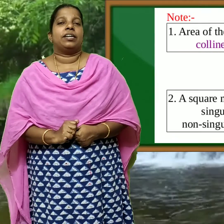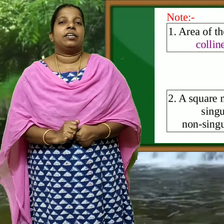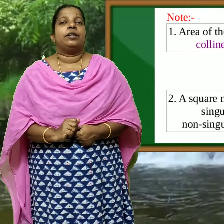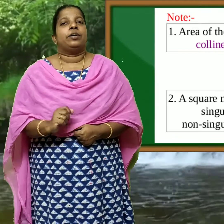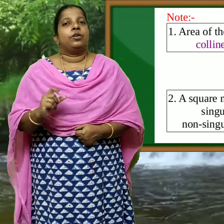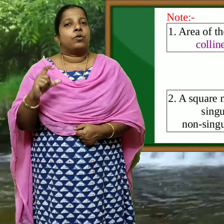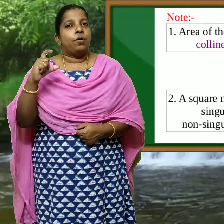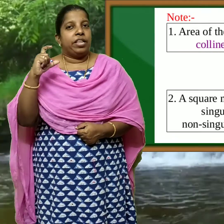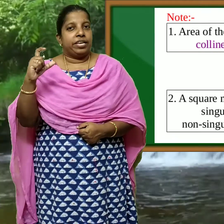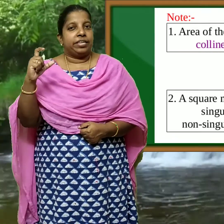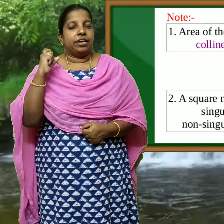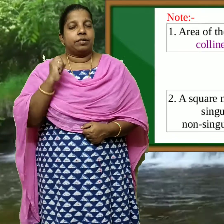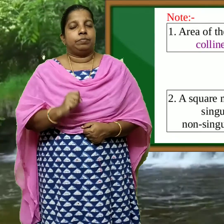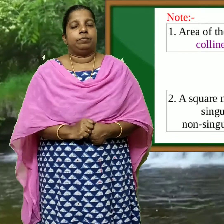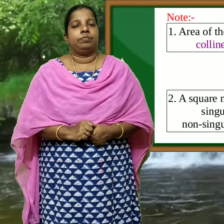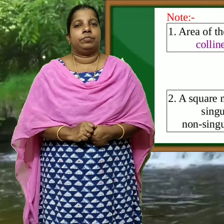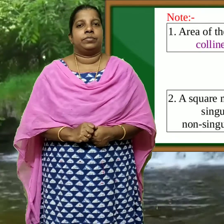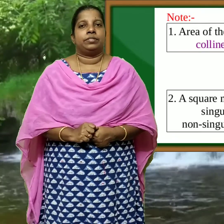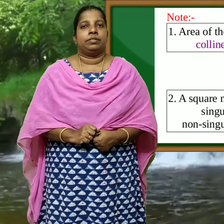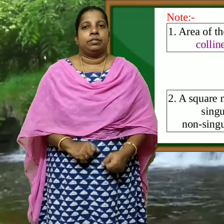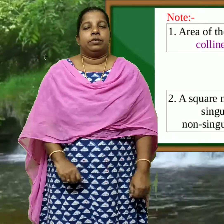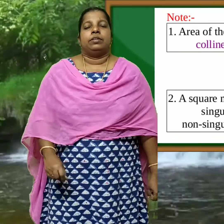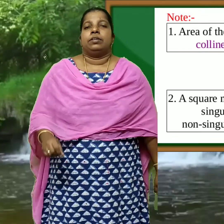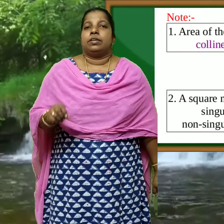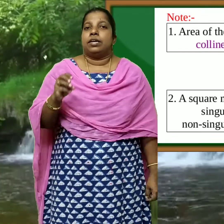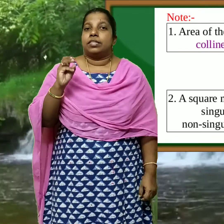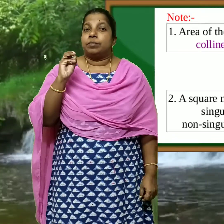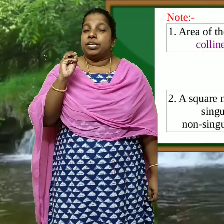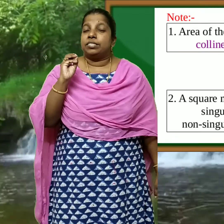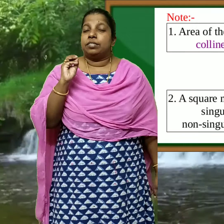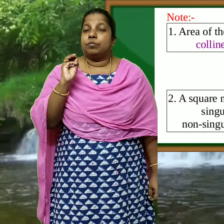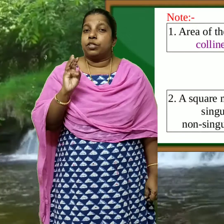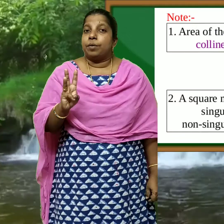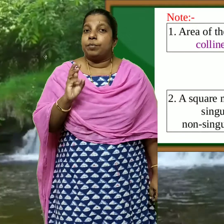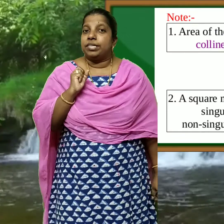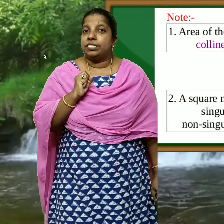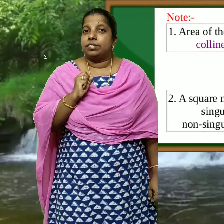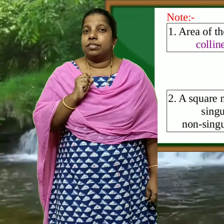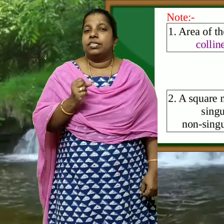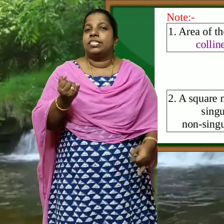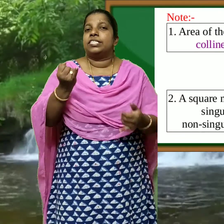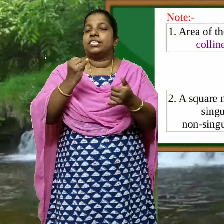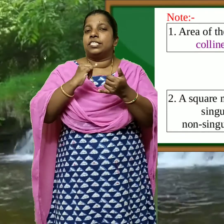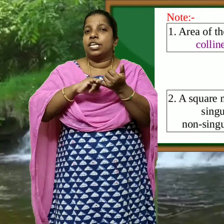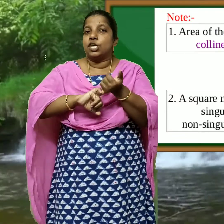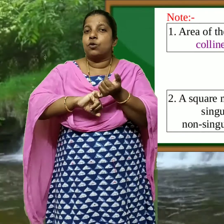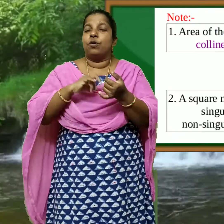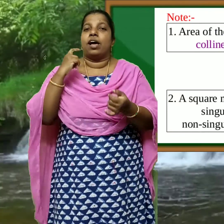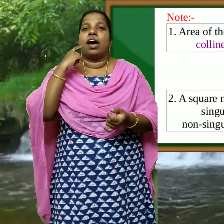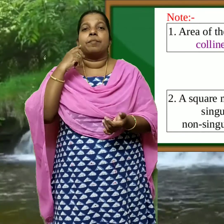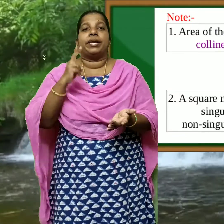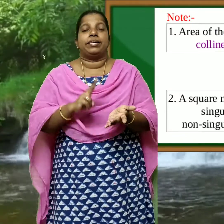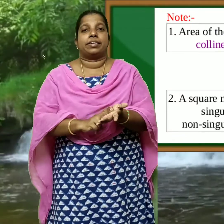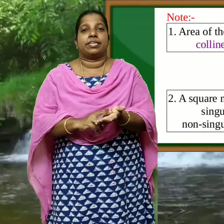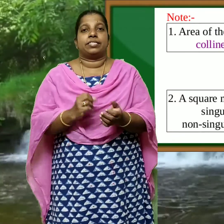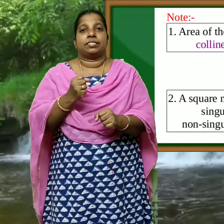ലൈനിലുള്ള പോയിൻറ്റ്സിനെ പറയുന്ന പേരാണ് കൊളീനിയർ പോയിൻറ്റ്സ്. അടുത്ത 3ാമത് സിംഗുലാർ